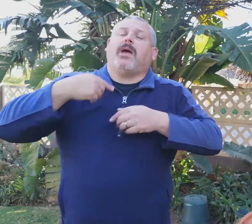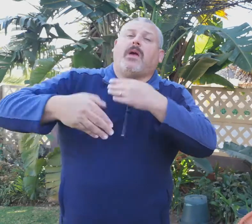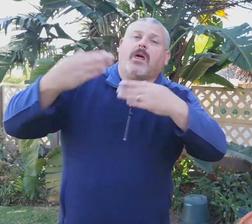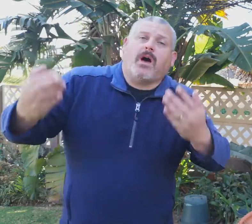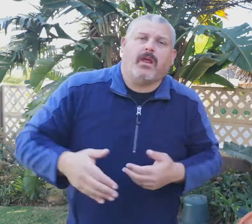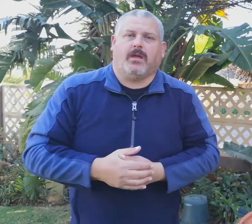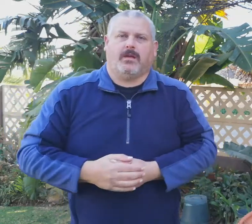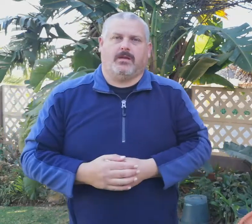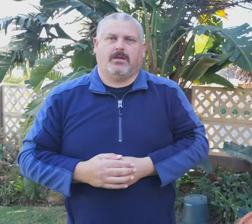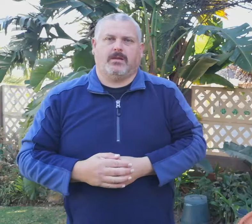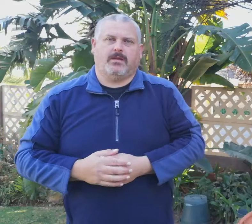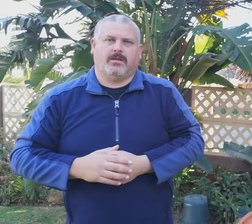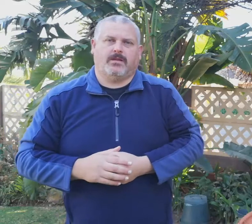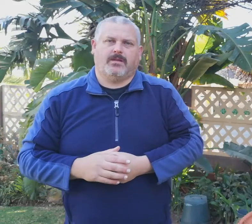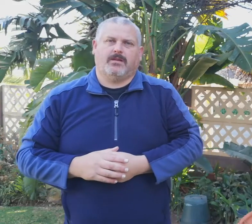wees my genade.